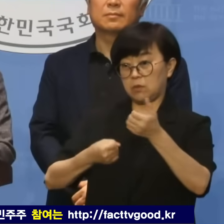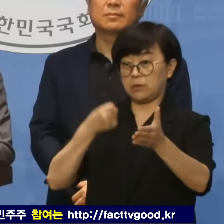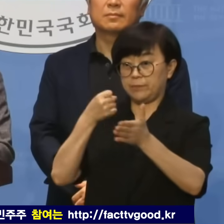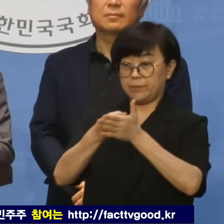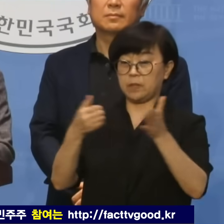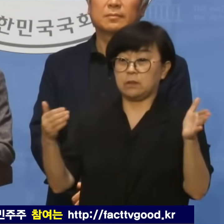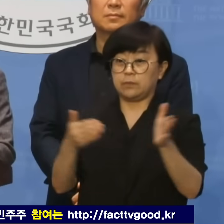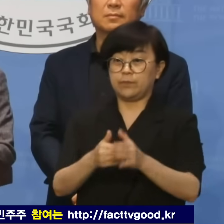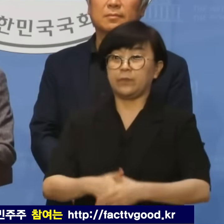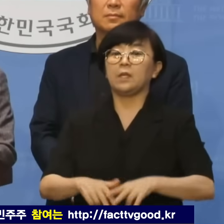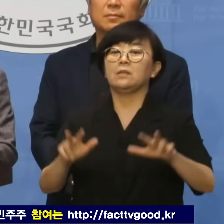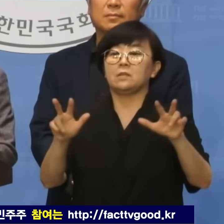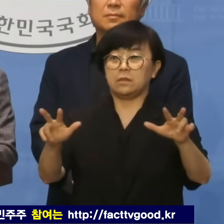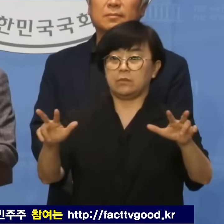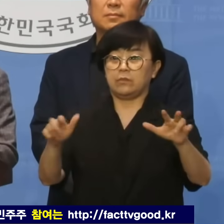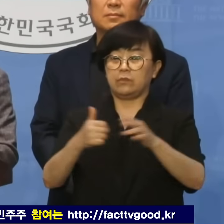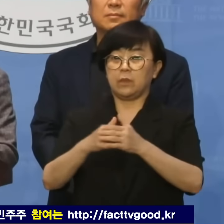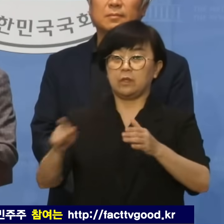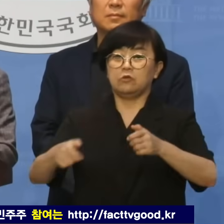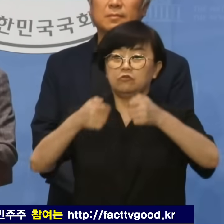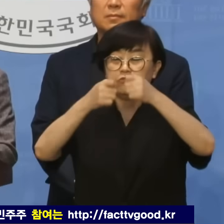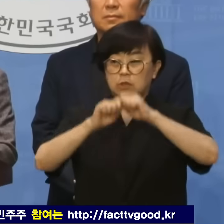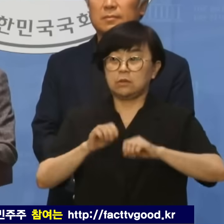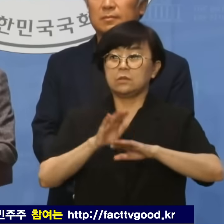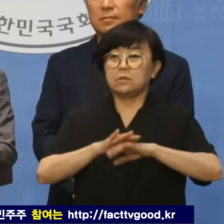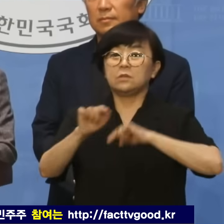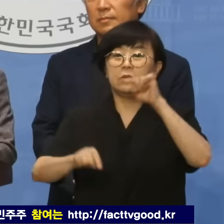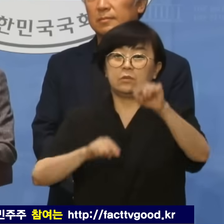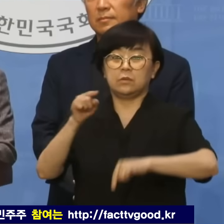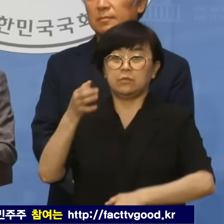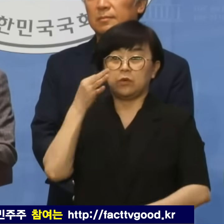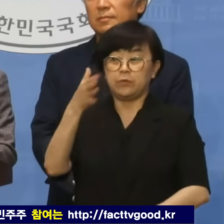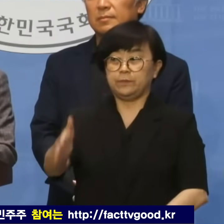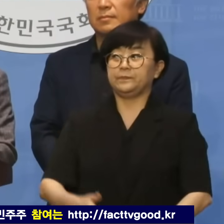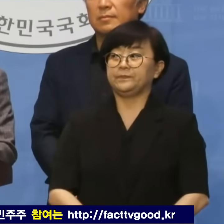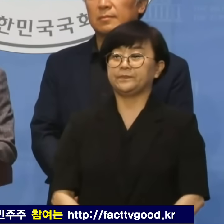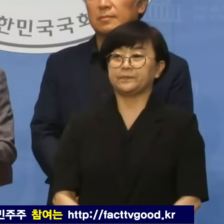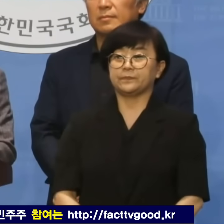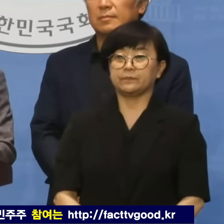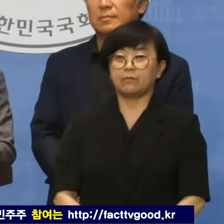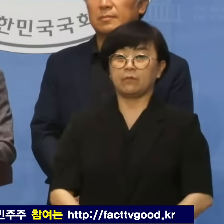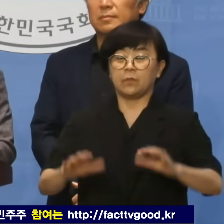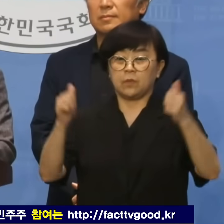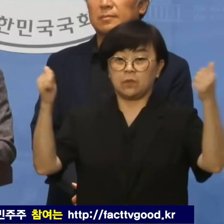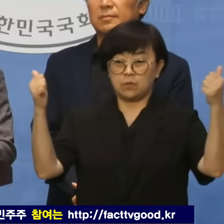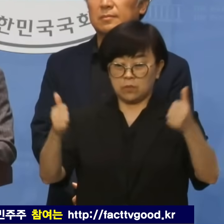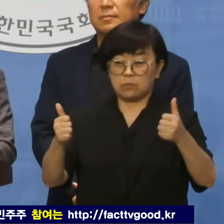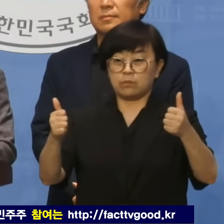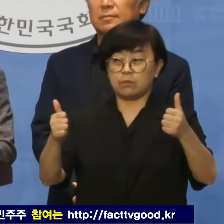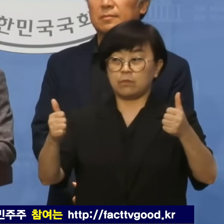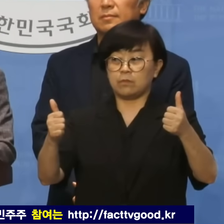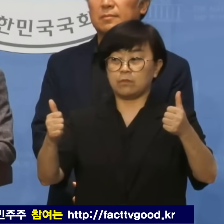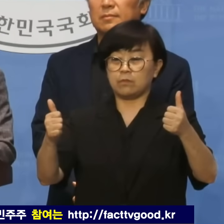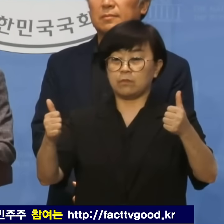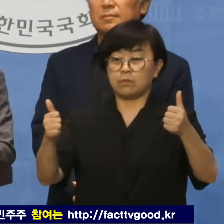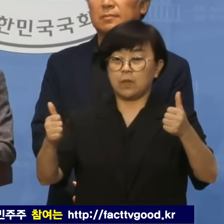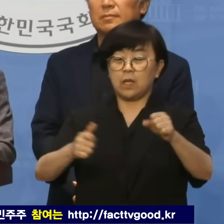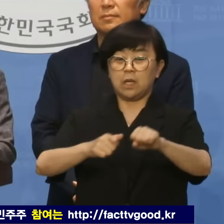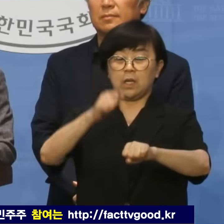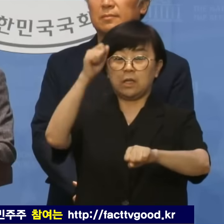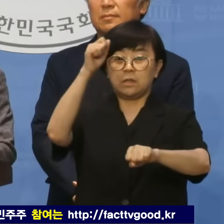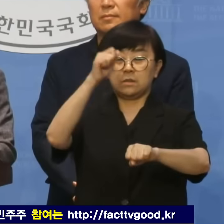결의했습니다. 이제 그 구체적 실행을 해 주십시오. 국회로